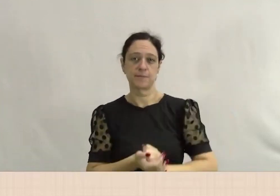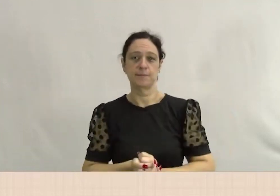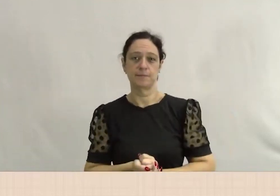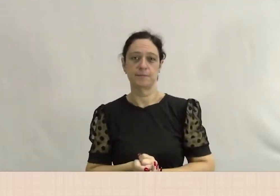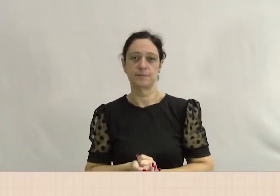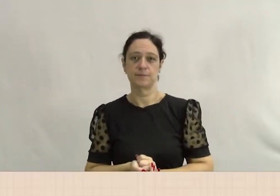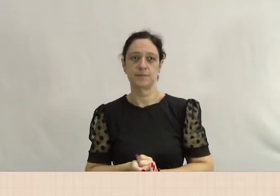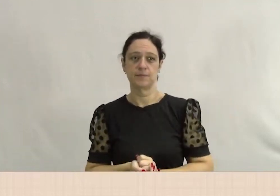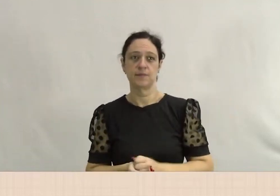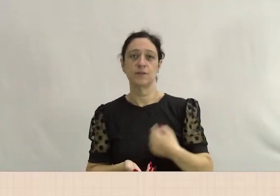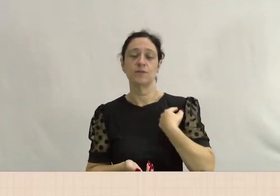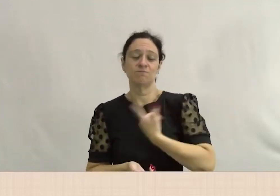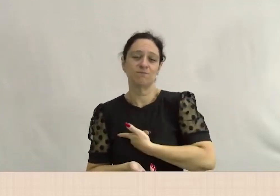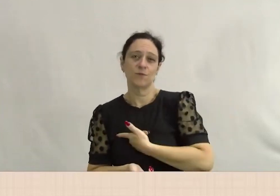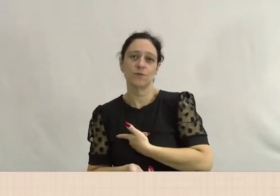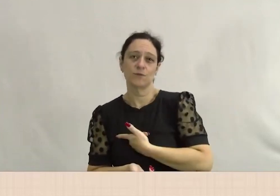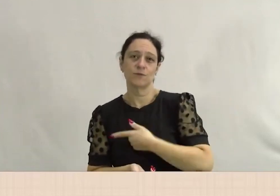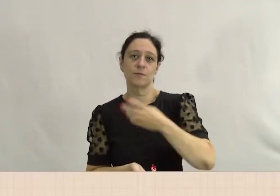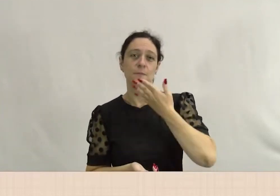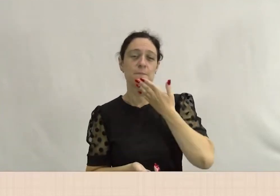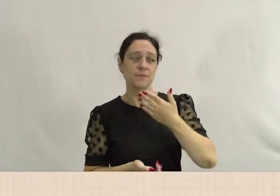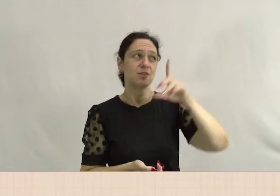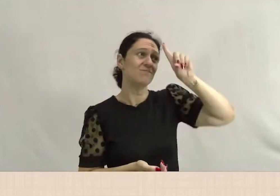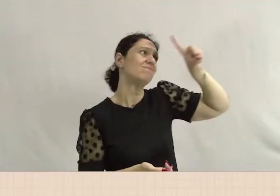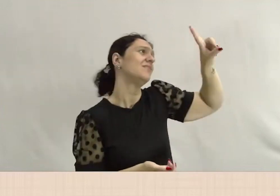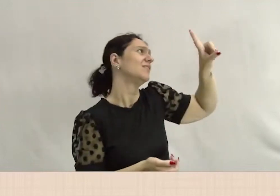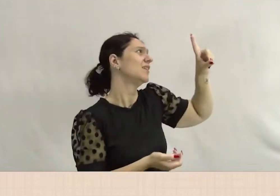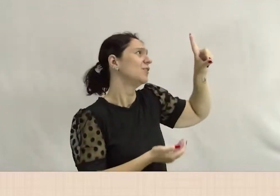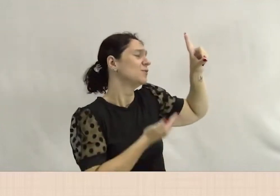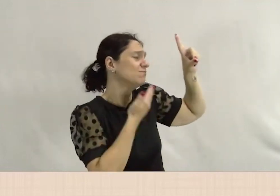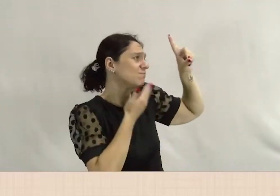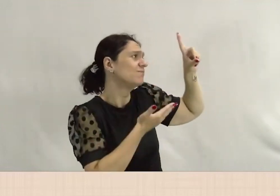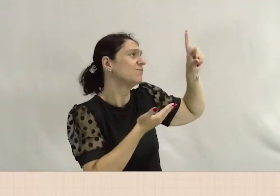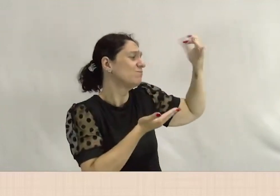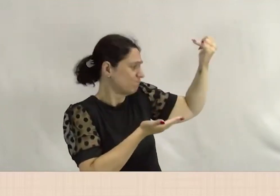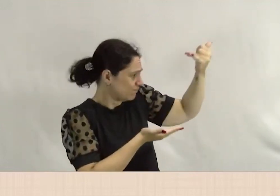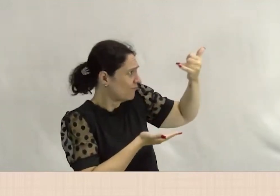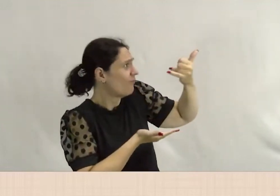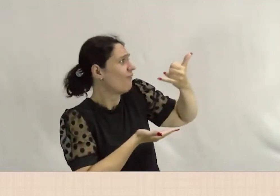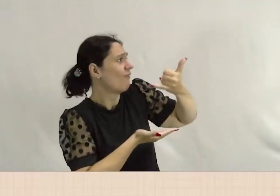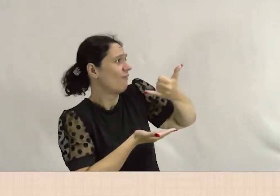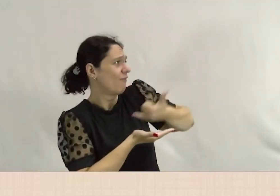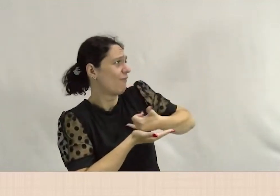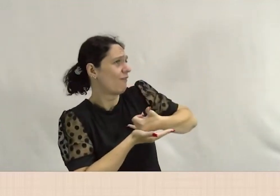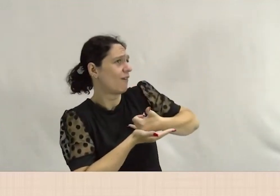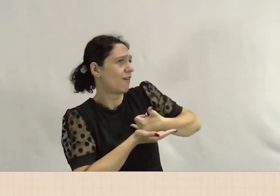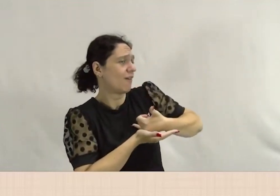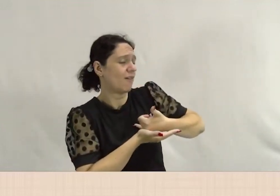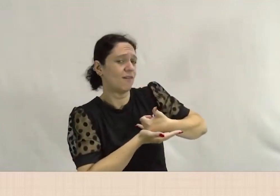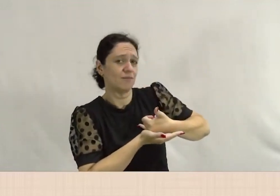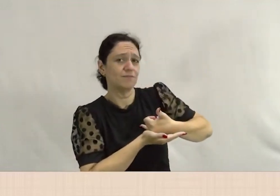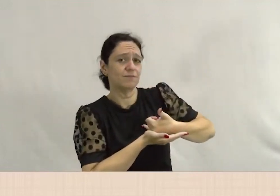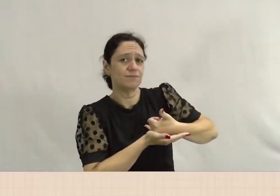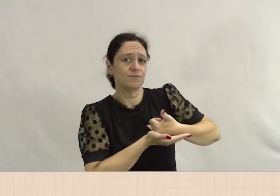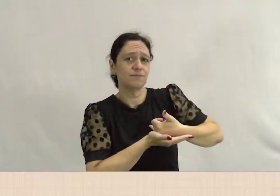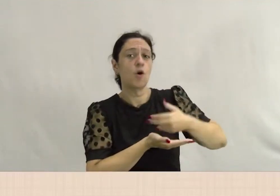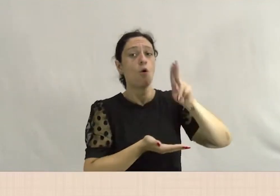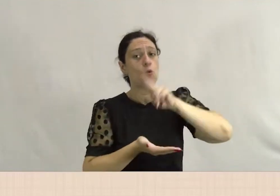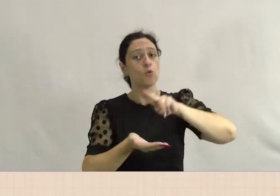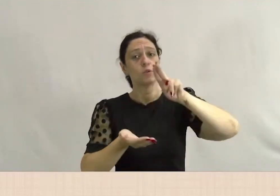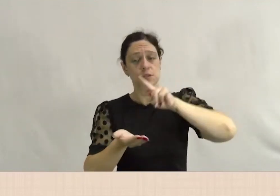Apenas nós pedimos para o Senhor falar conosco através da palavra Logos e falar uma palavra